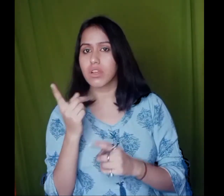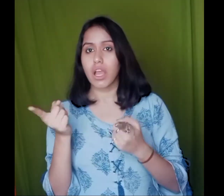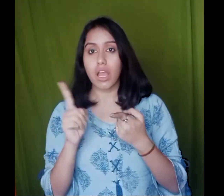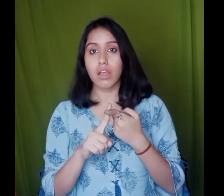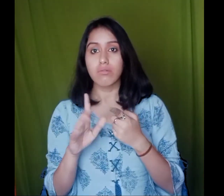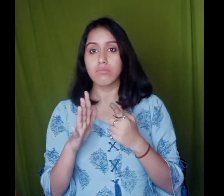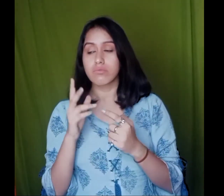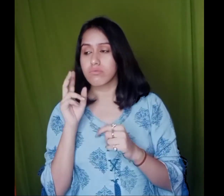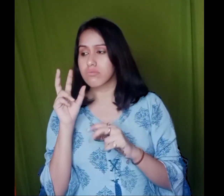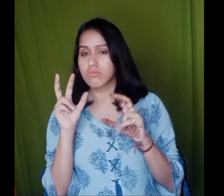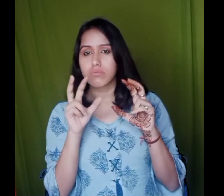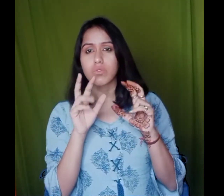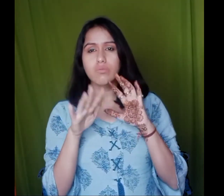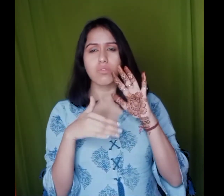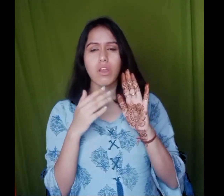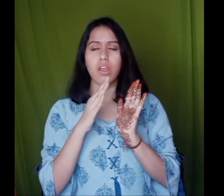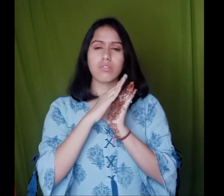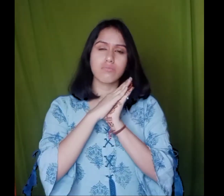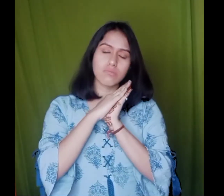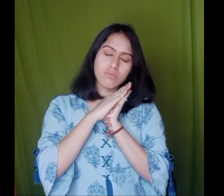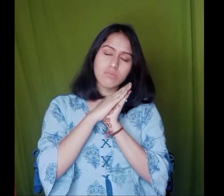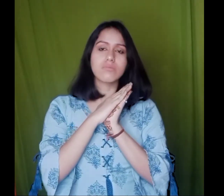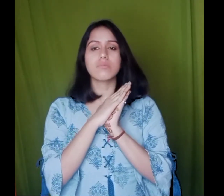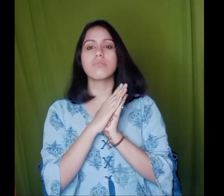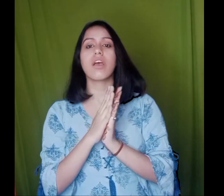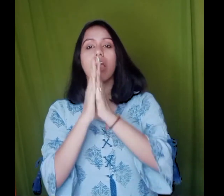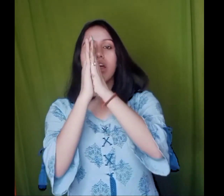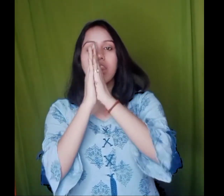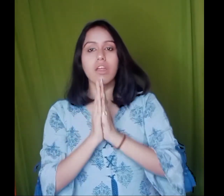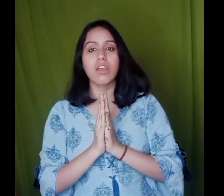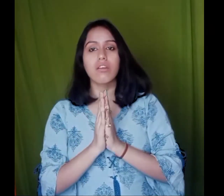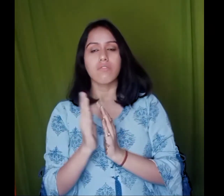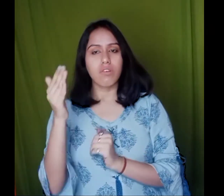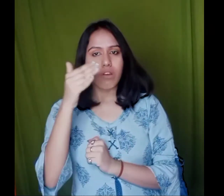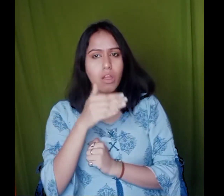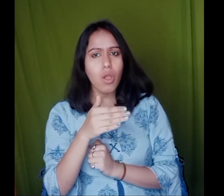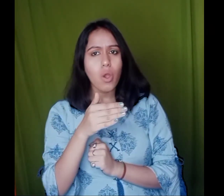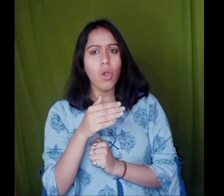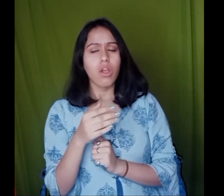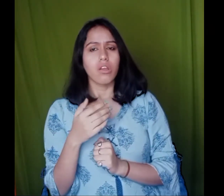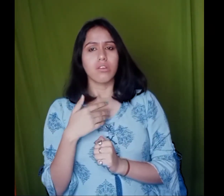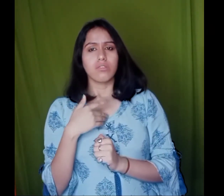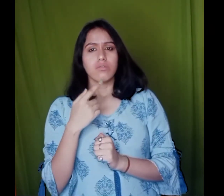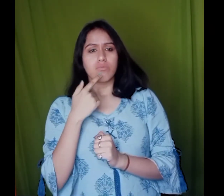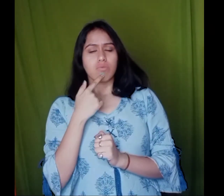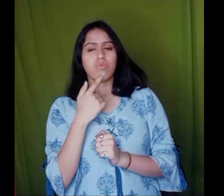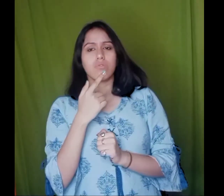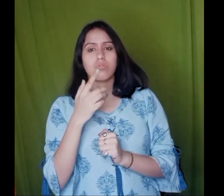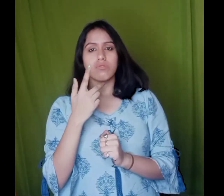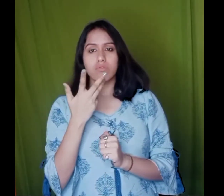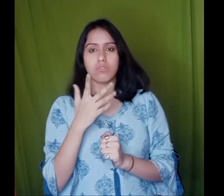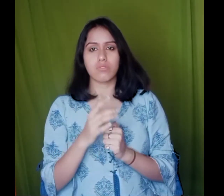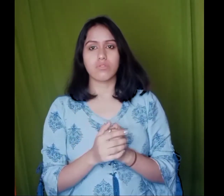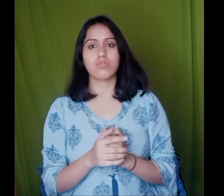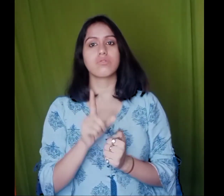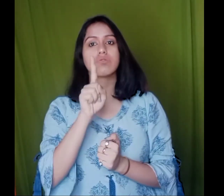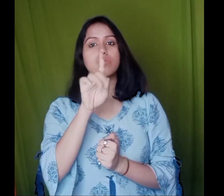पहला दिन बीता। रात्रि के समय में पहरेदारी कर रहे थे, पहरा दे रहे थे लक्ष्मण जी। तभी अचानक से नींद की